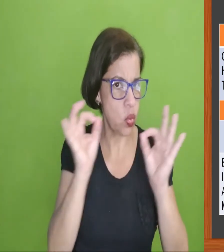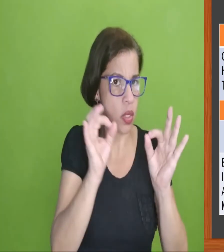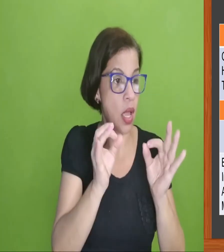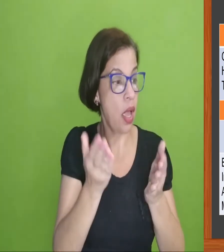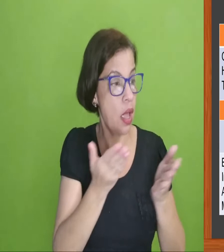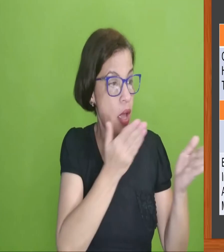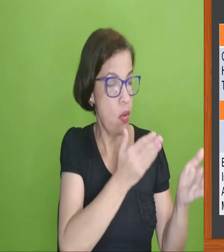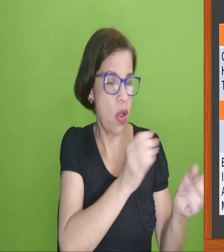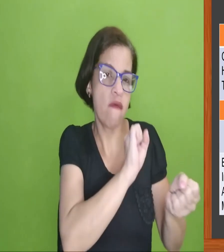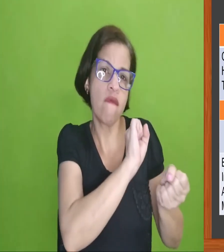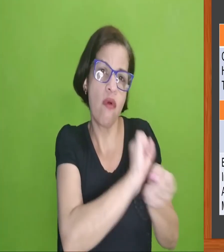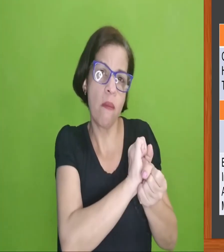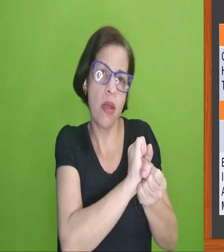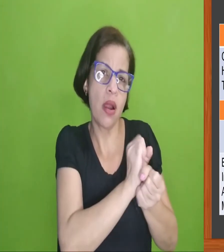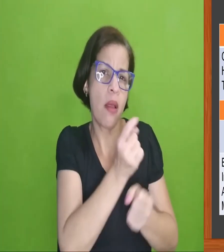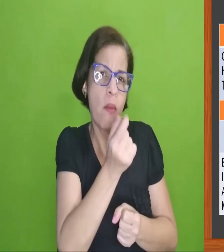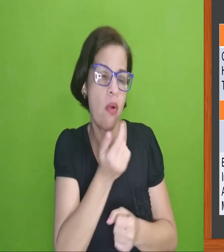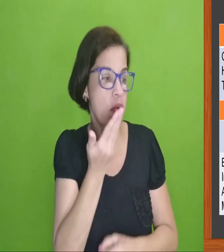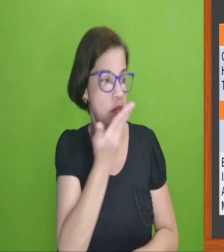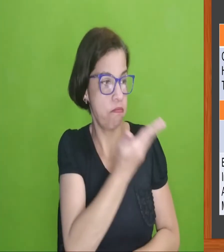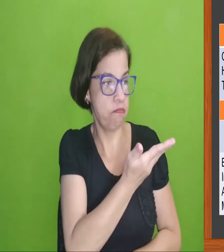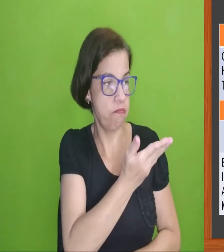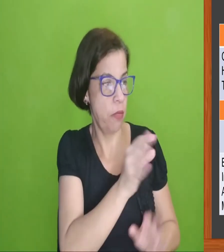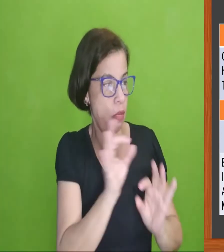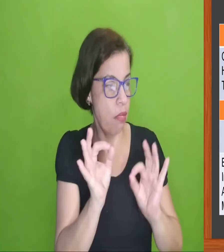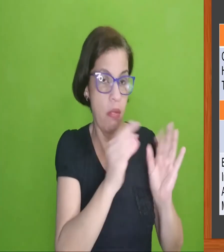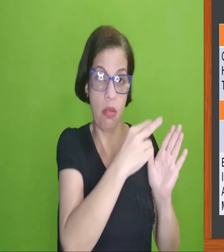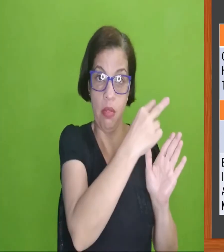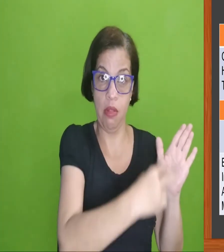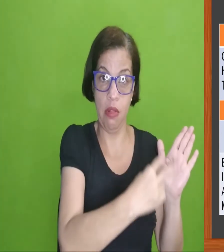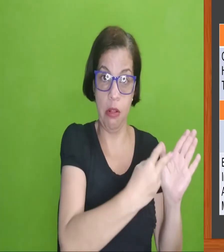vou deixar o quadro exposto por alguns instantes.